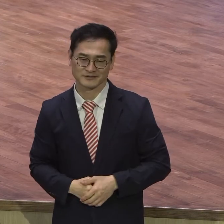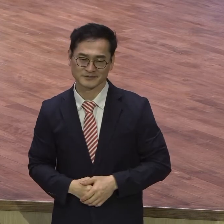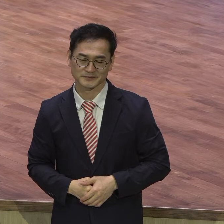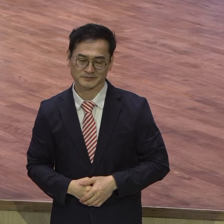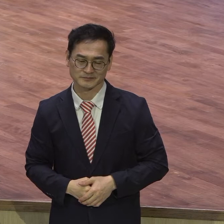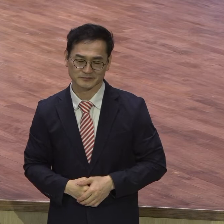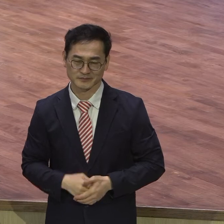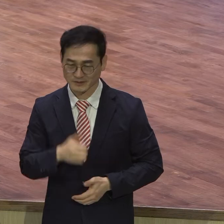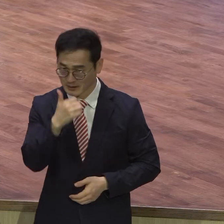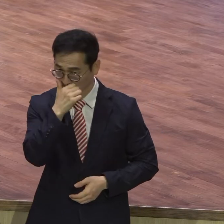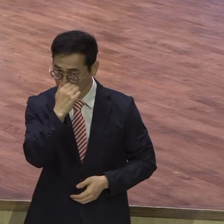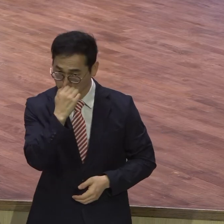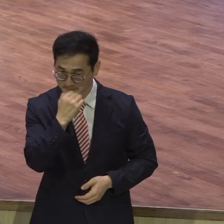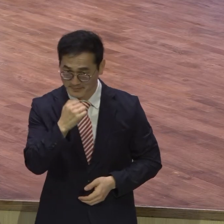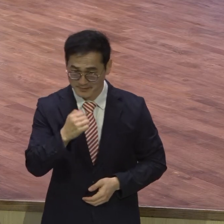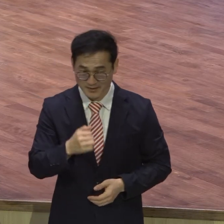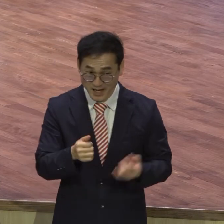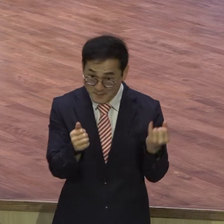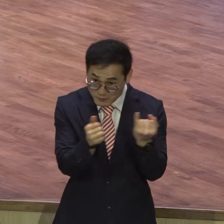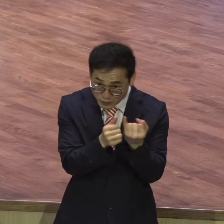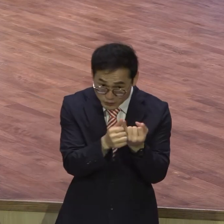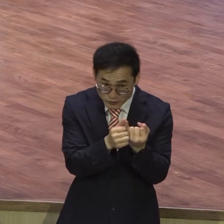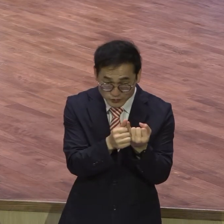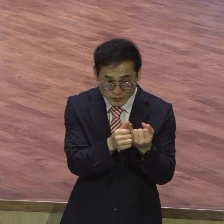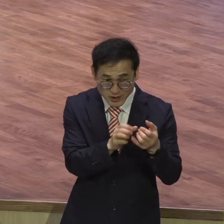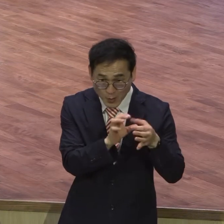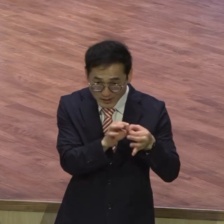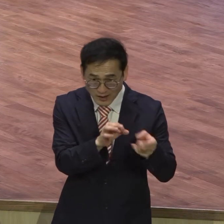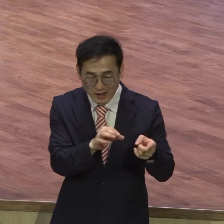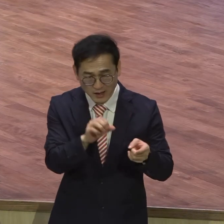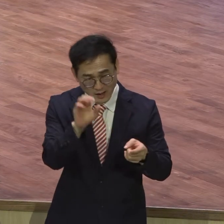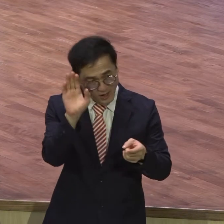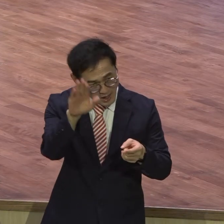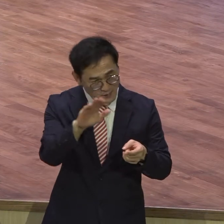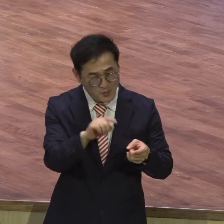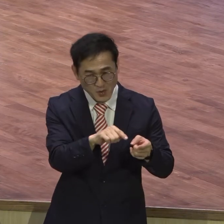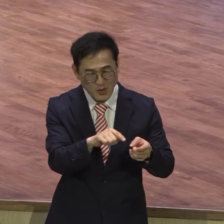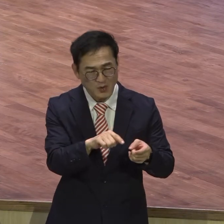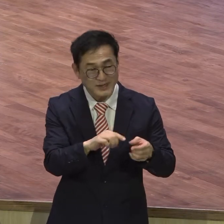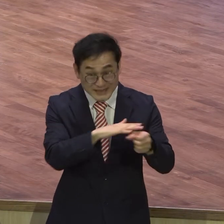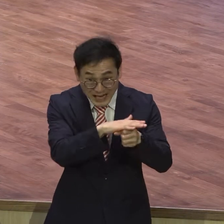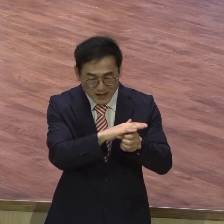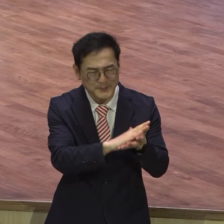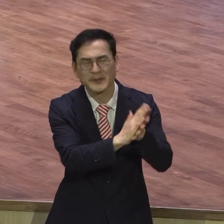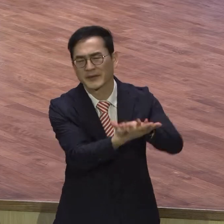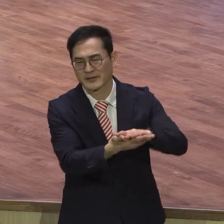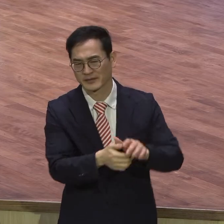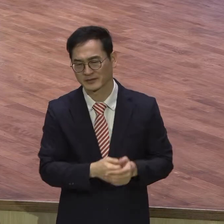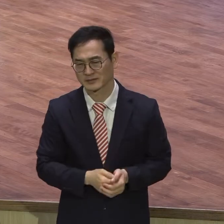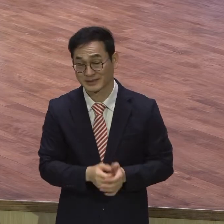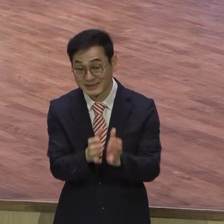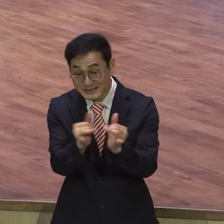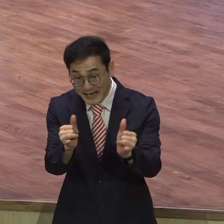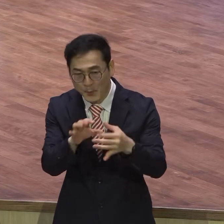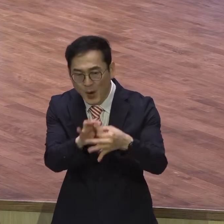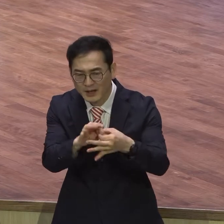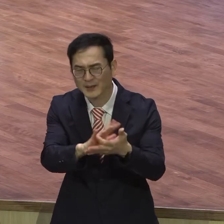변암무상한 것이 부부 관계뿐만 아니라 모든 인간관계에서도 발생합니다